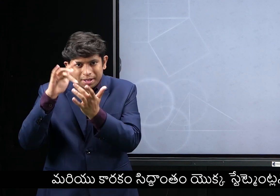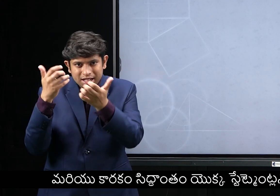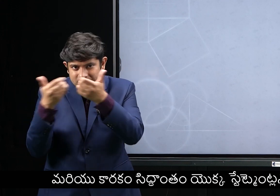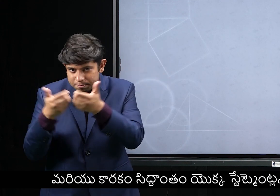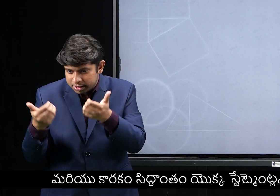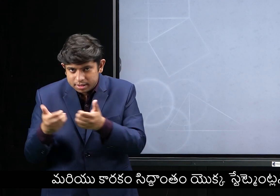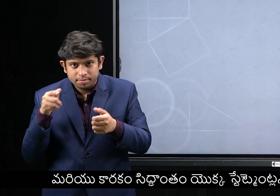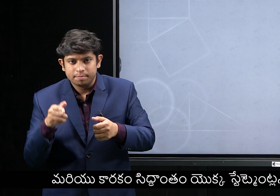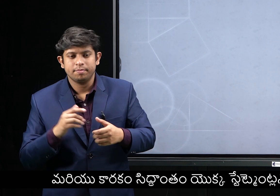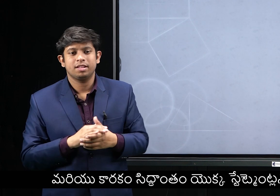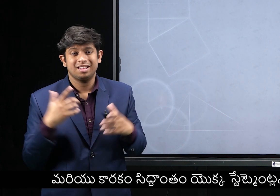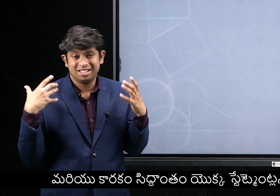తెచ్చుకుందాం.